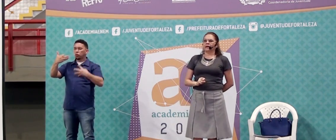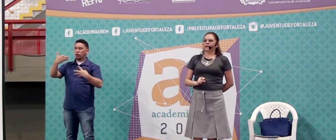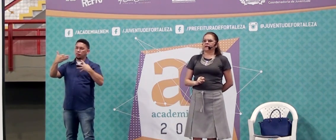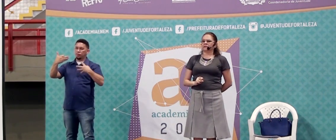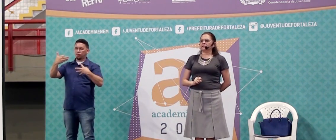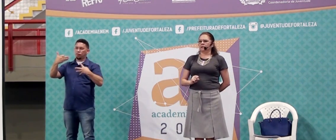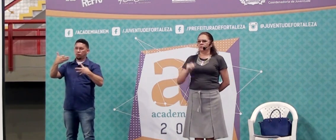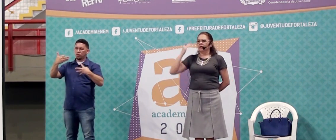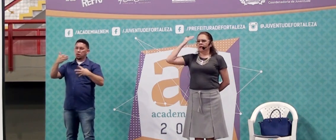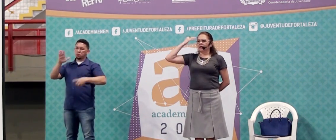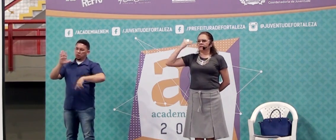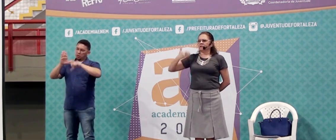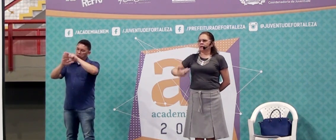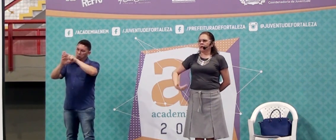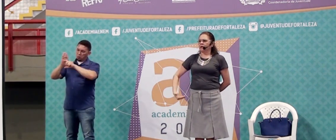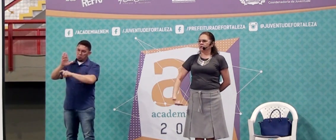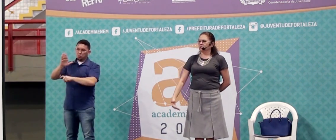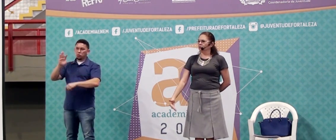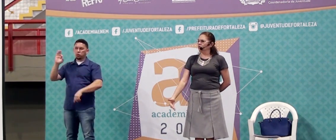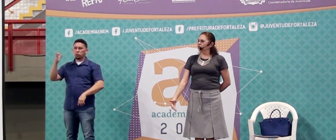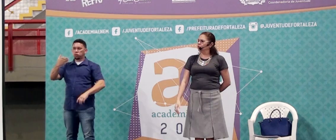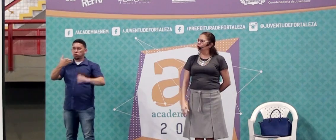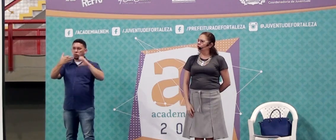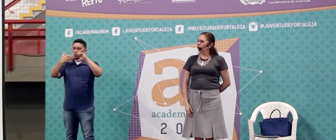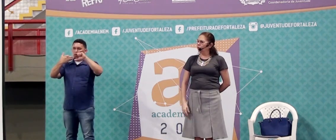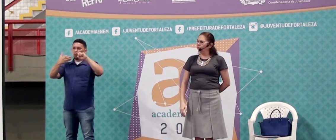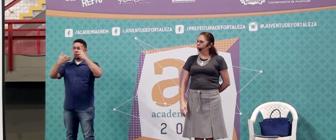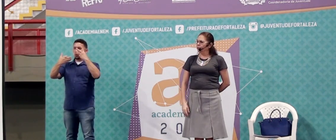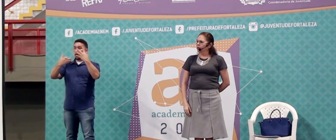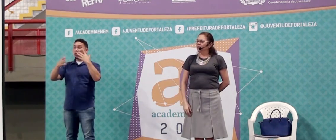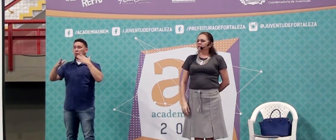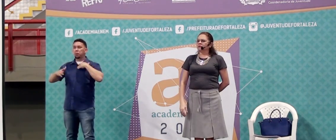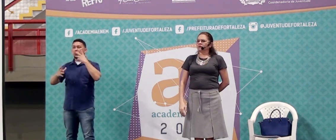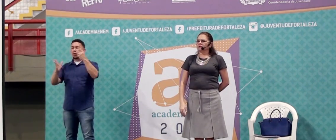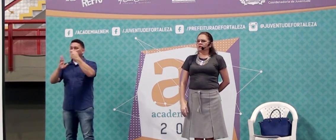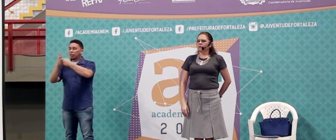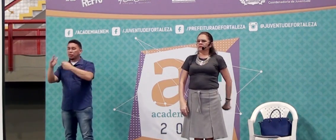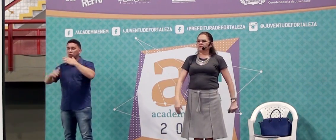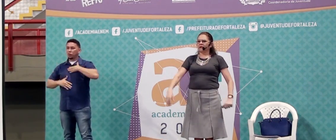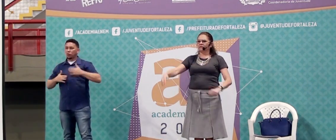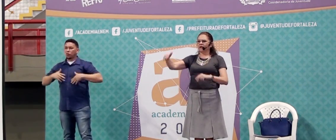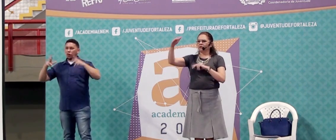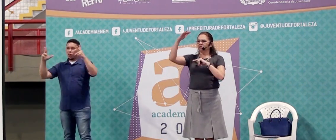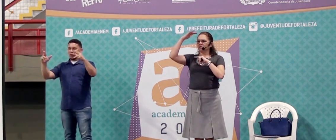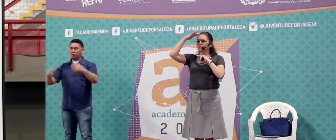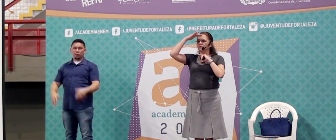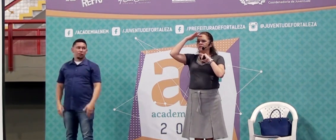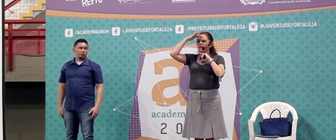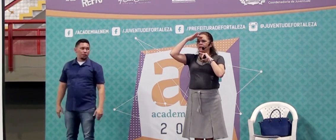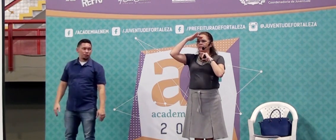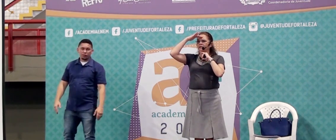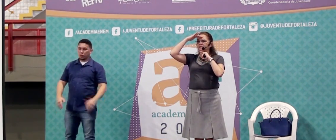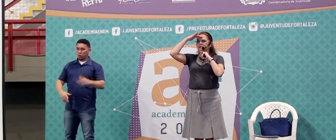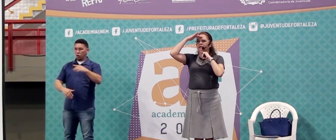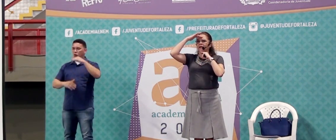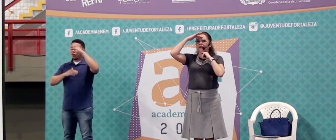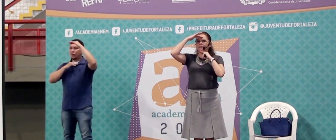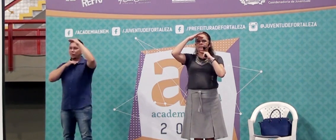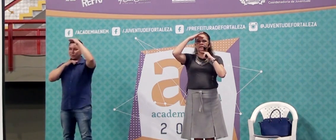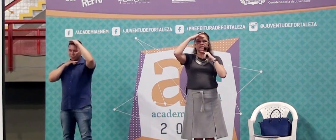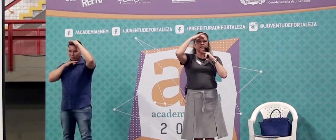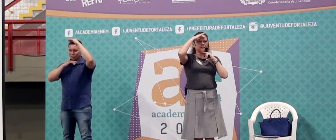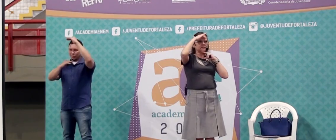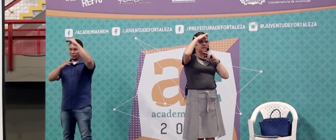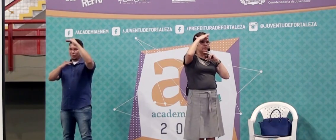Porque uma redação, ela é semelhante ao nosso corpo. Se você observar, nós temos a cabeça, que é